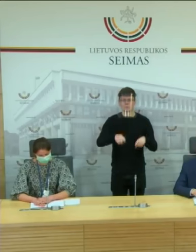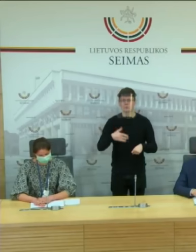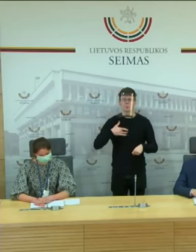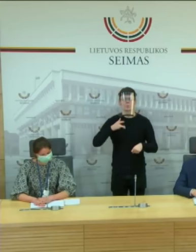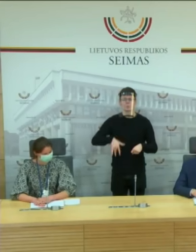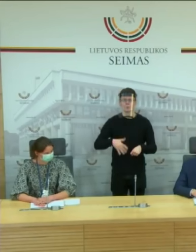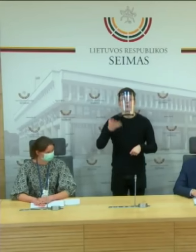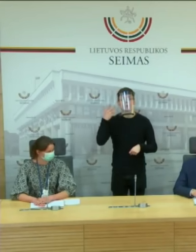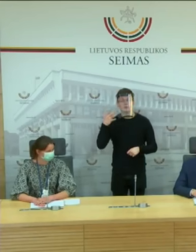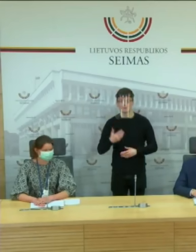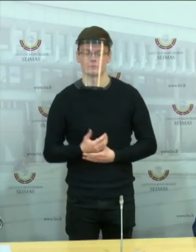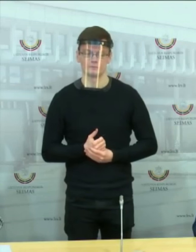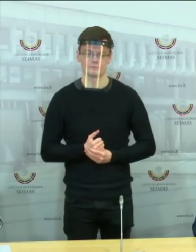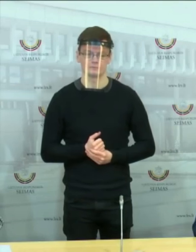sugriežtintas?